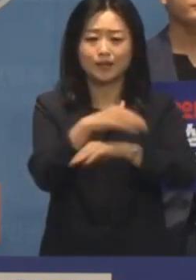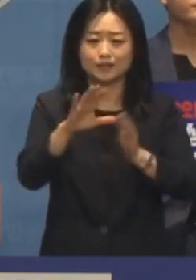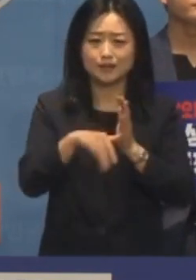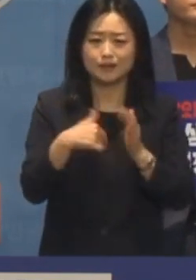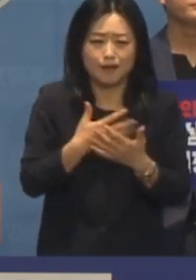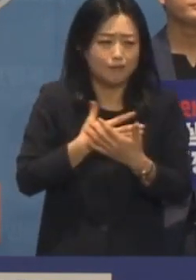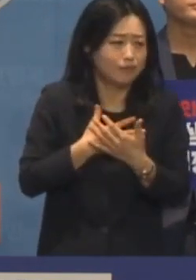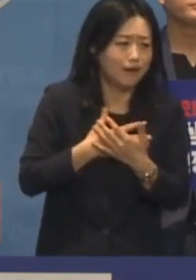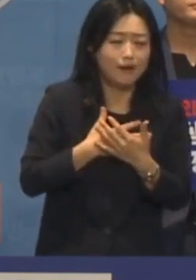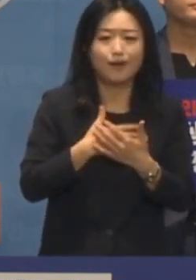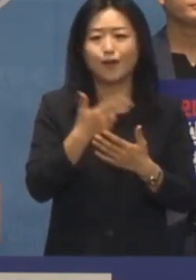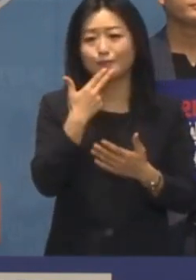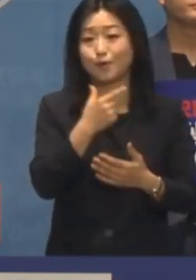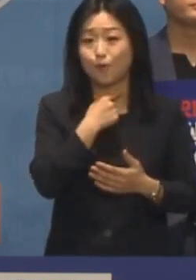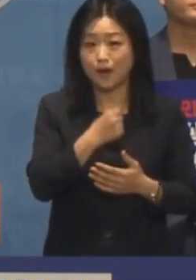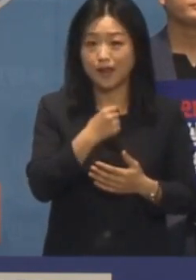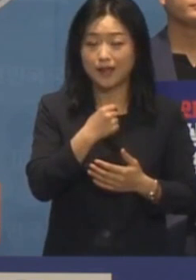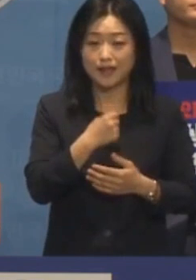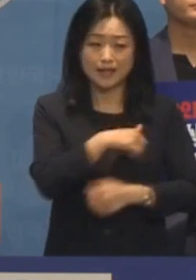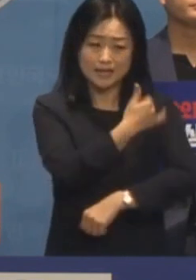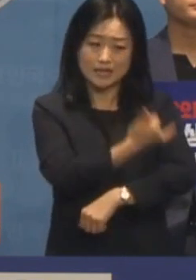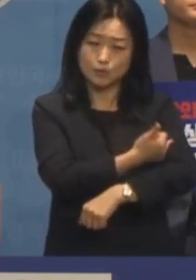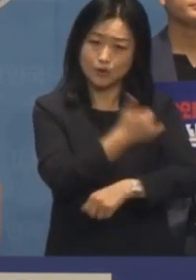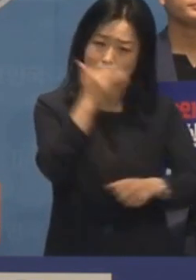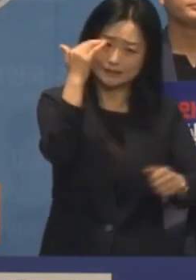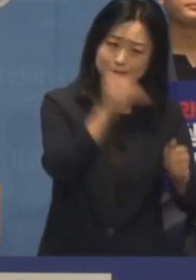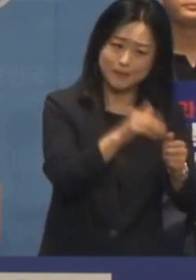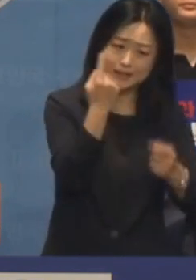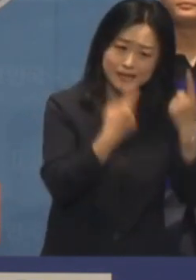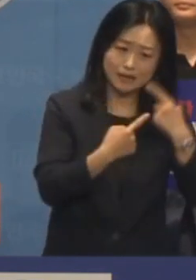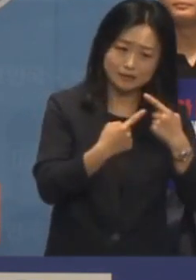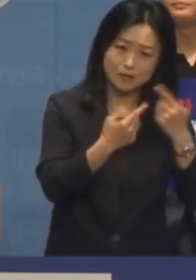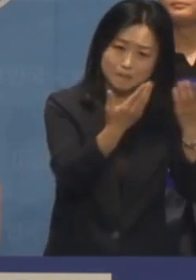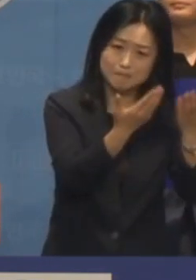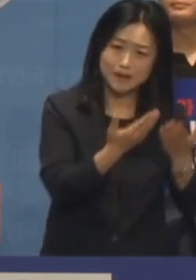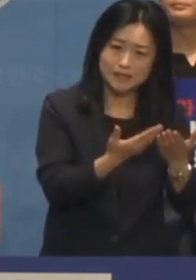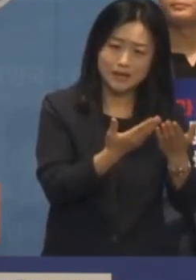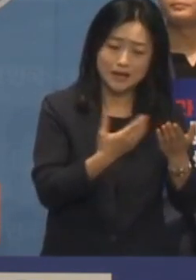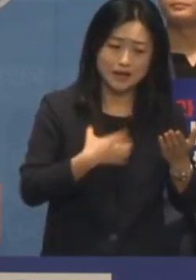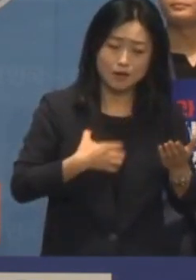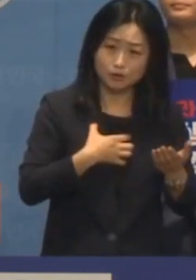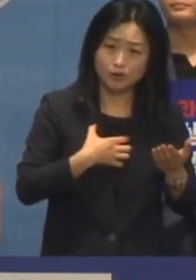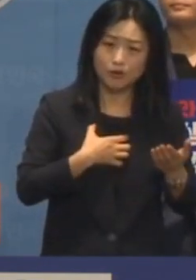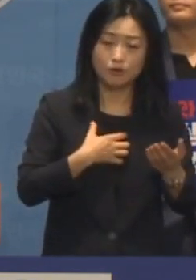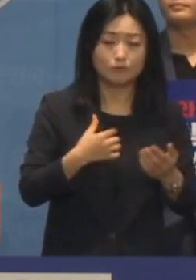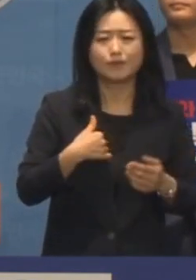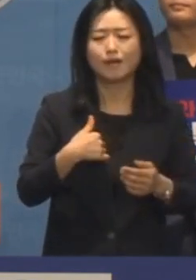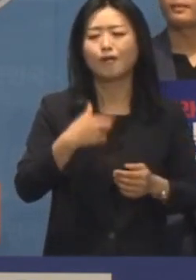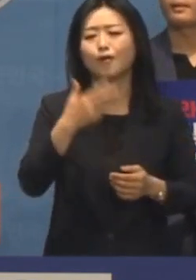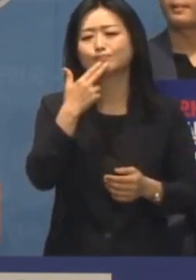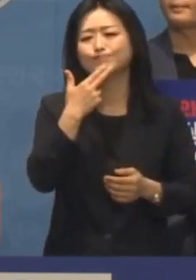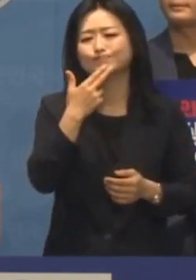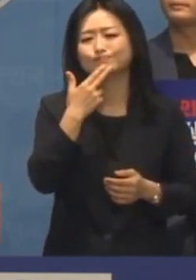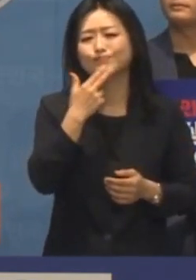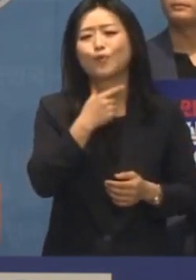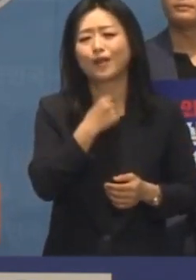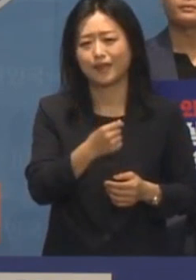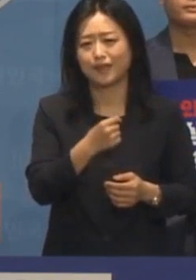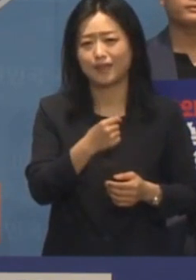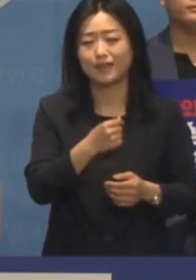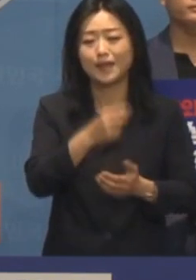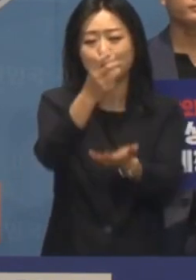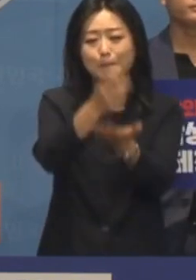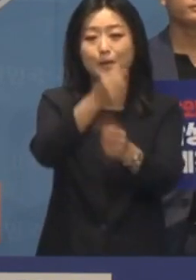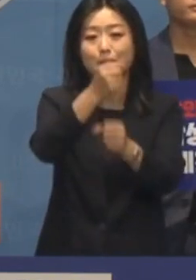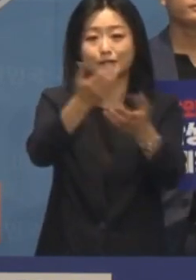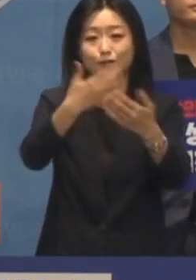싶습니다. 혹시 친구가 인권 침해를 당해 상처받고 트라우마가 생길까 걱정하지 않고 싶습니다. 이제 법으로 명명해